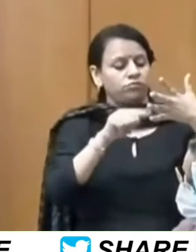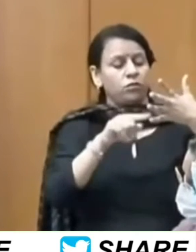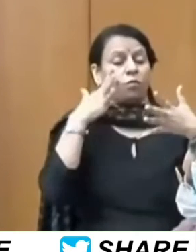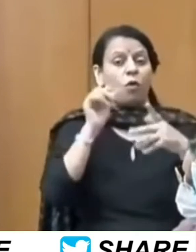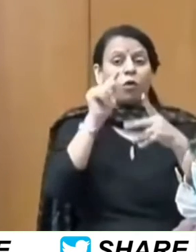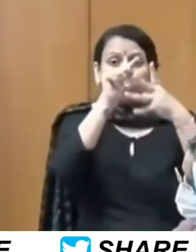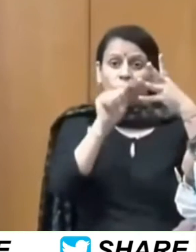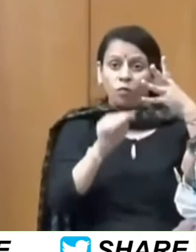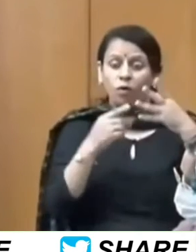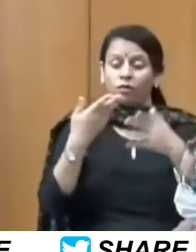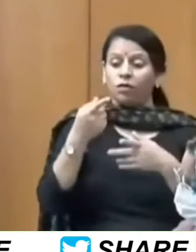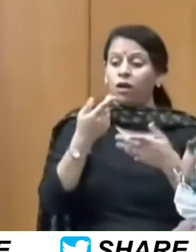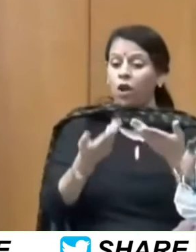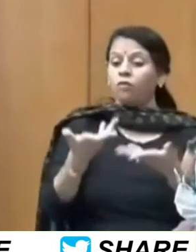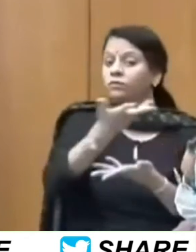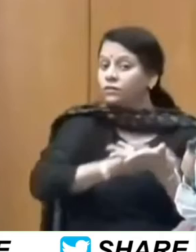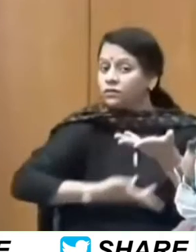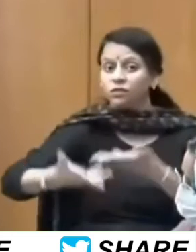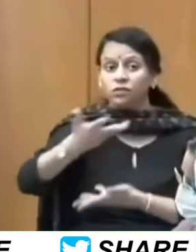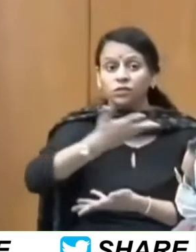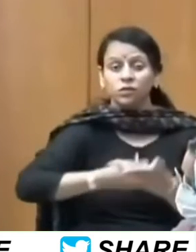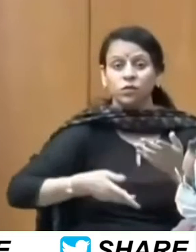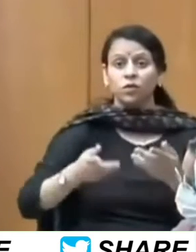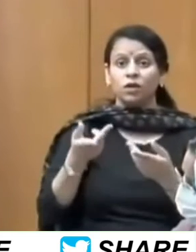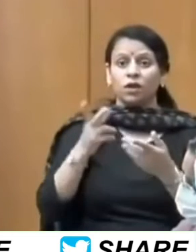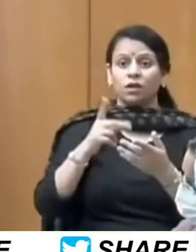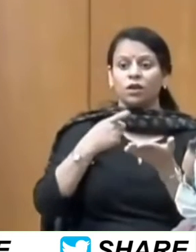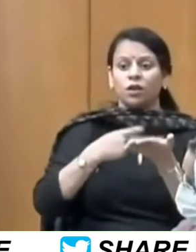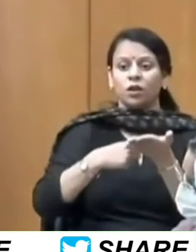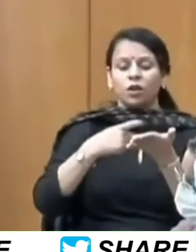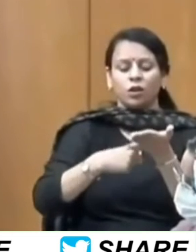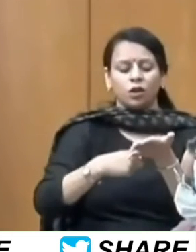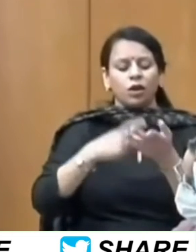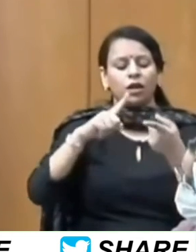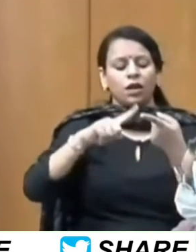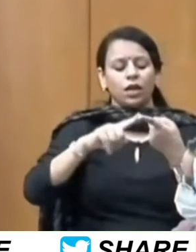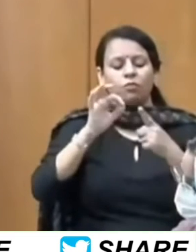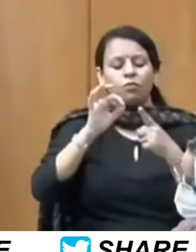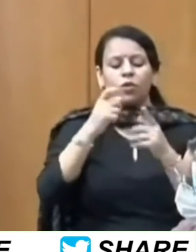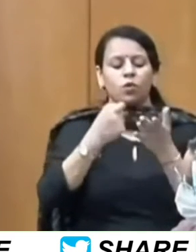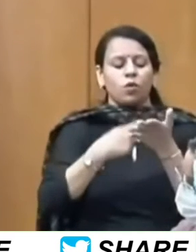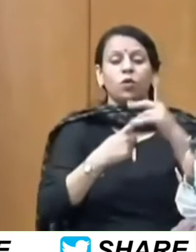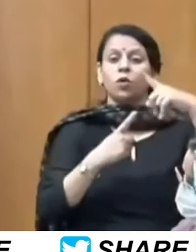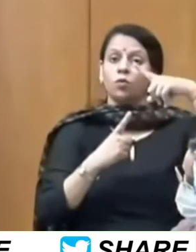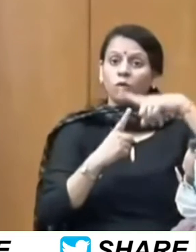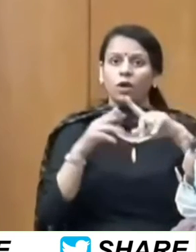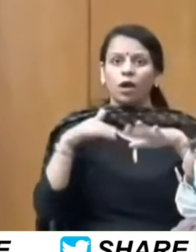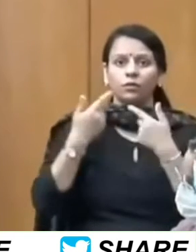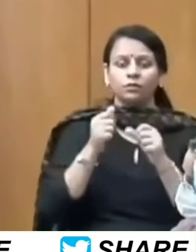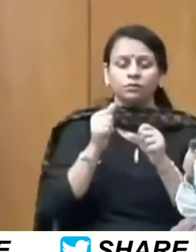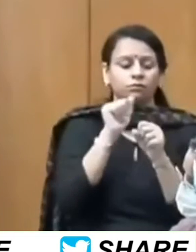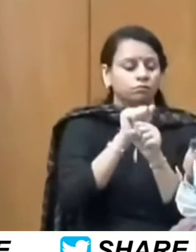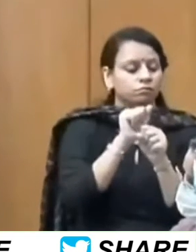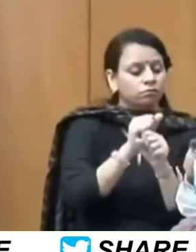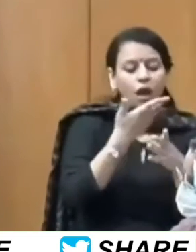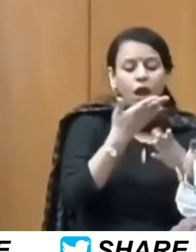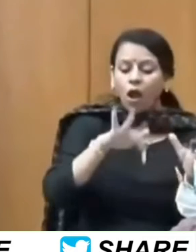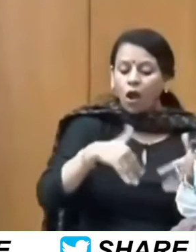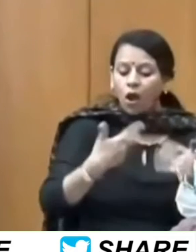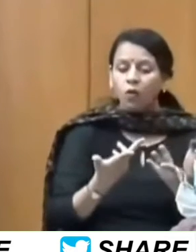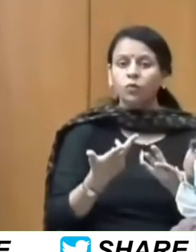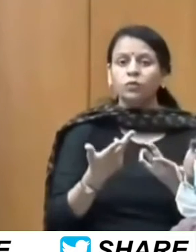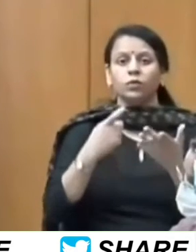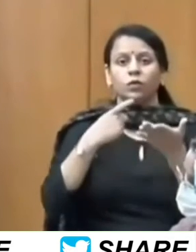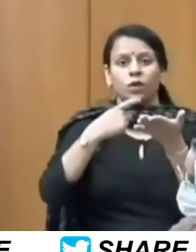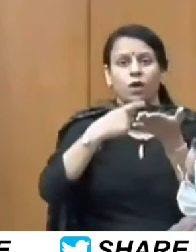आपके सामने एक प्रकार से रिपोर्ट कार्ड के नाते, ये कोई परफॉर्मेंस अप्रेजल नहीं है,